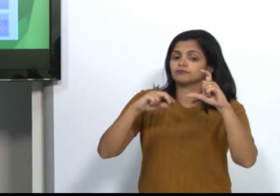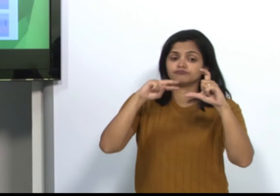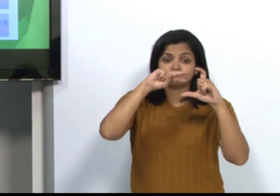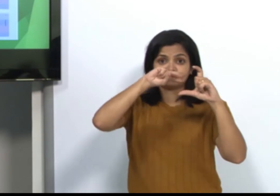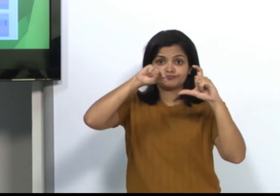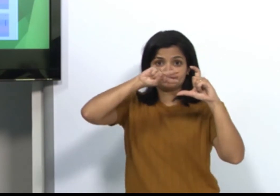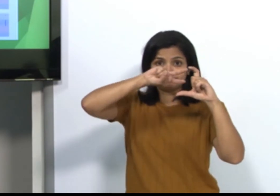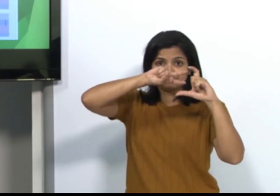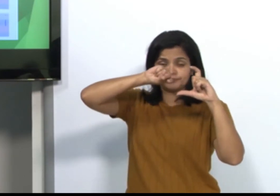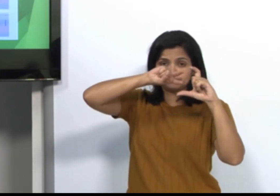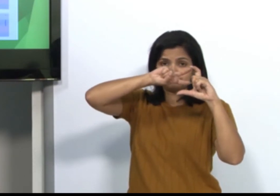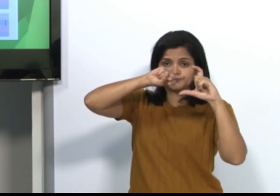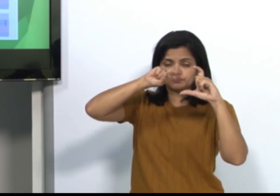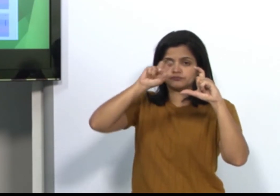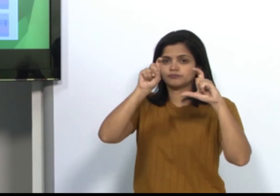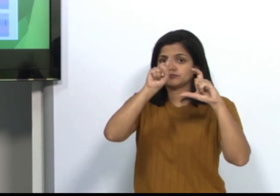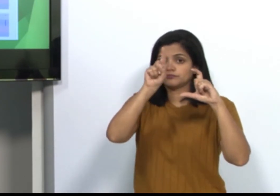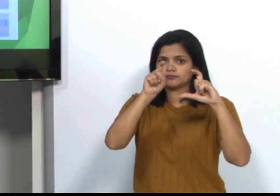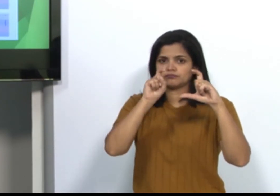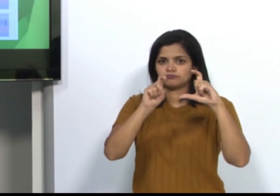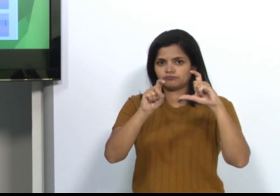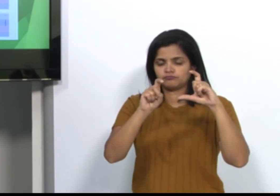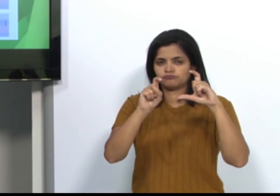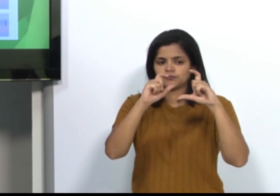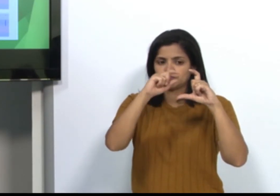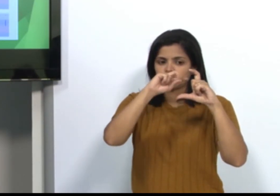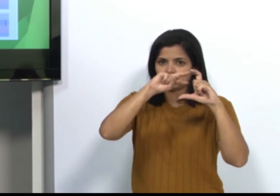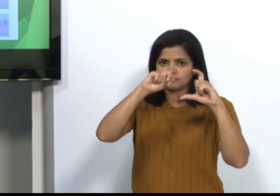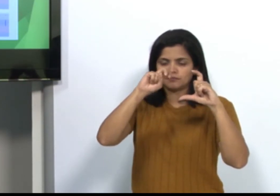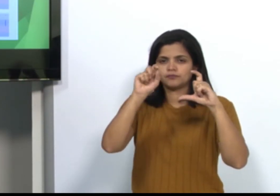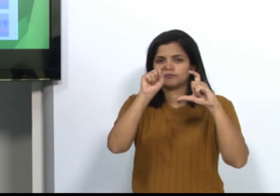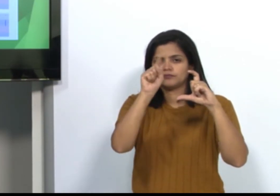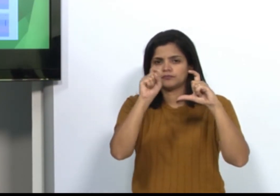a palavra e a interrogação.